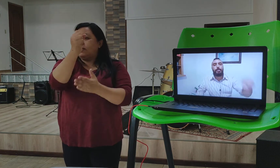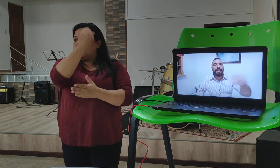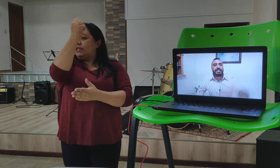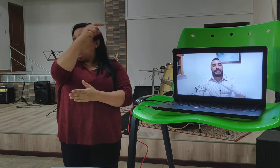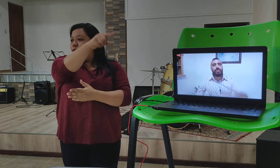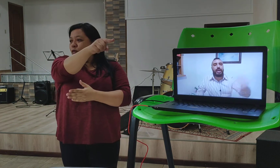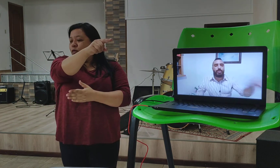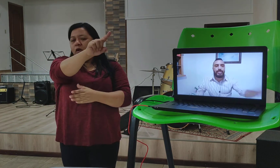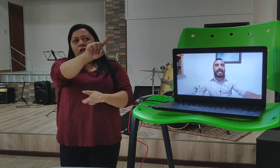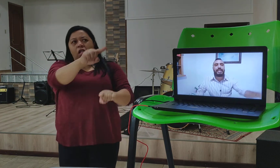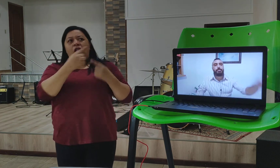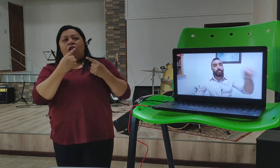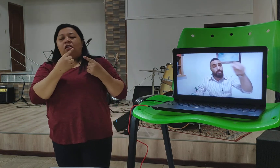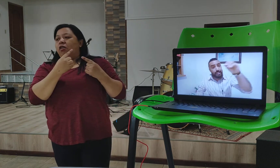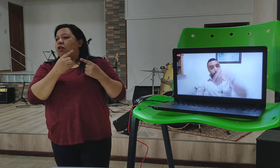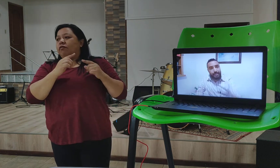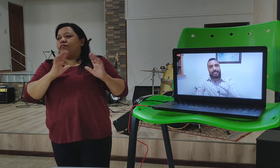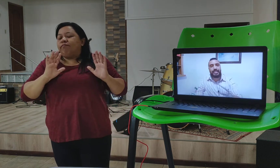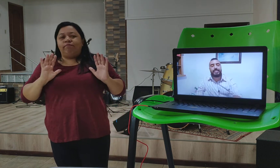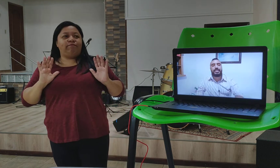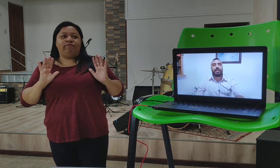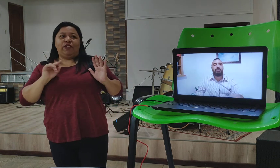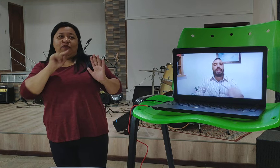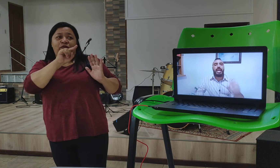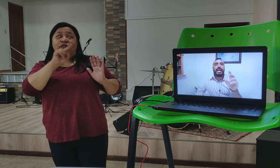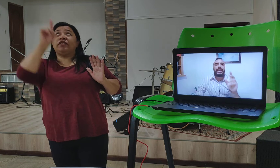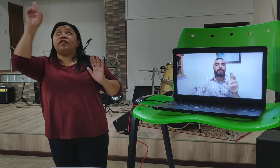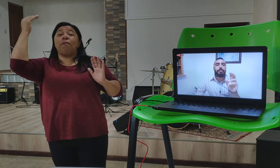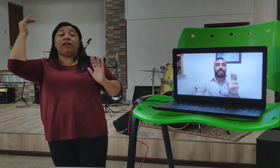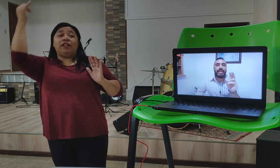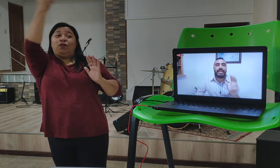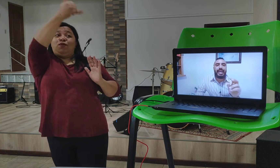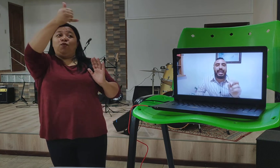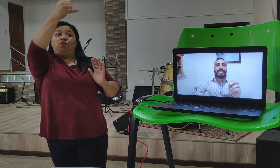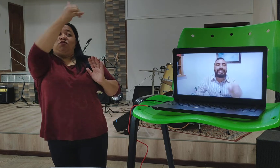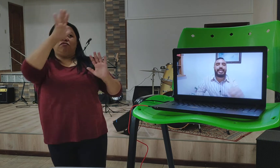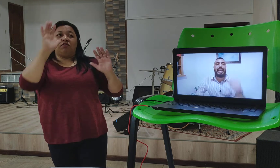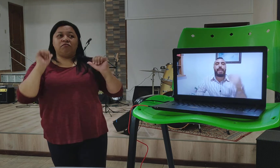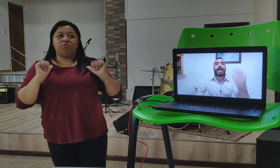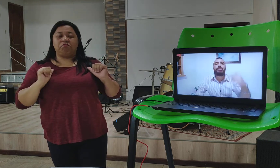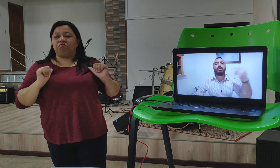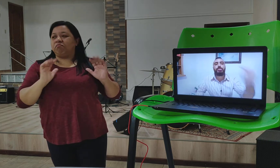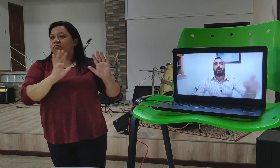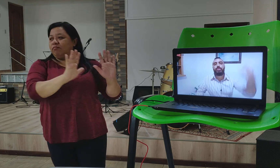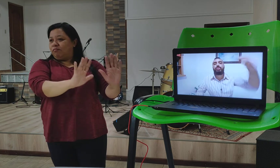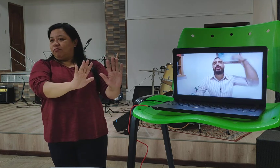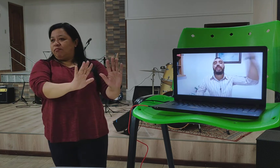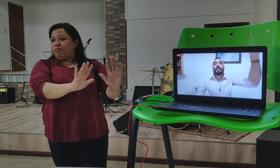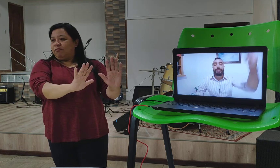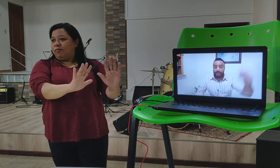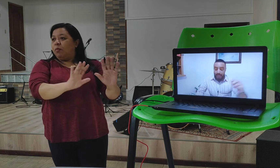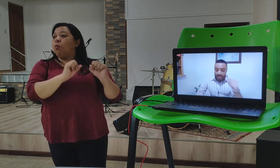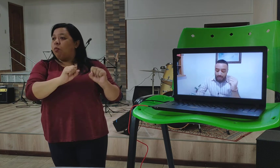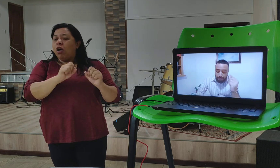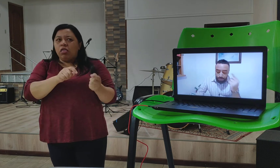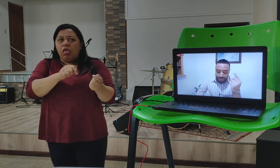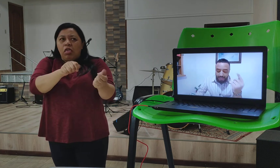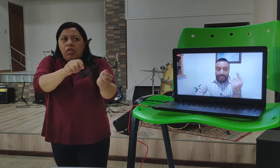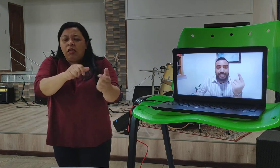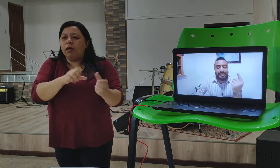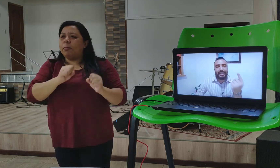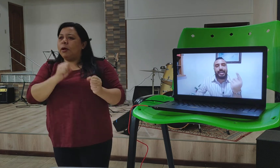da opressão causada, por conta da perseguição, ele poderia aqui se gabar dos muitos dribles.